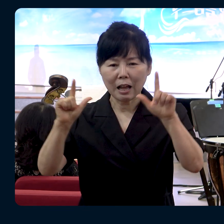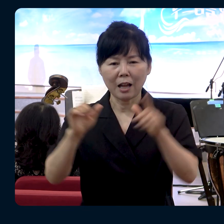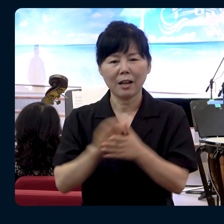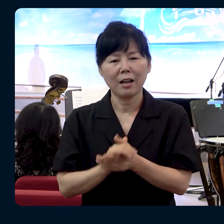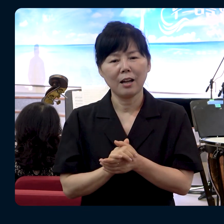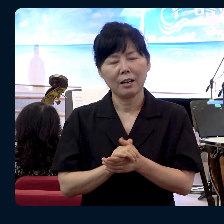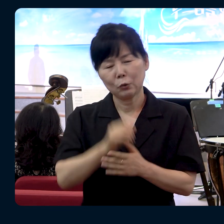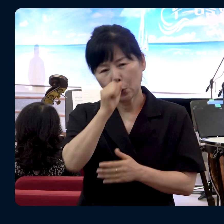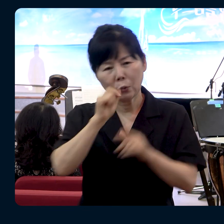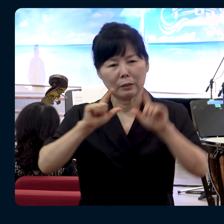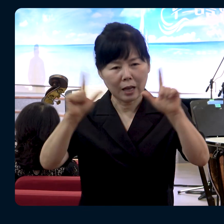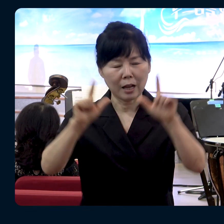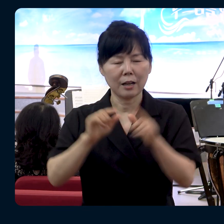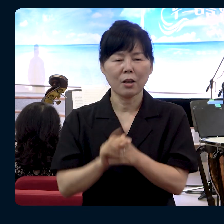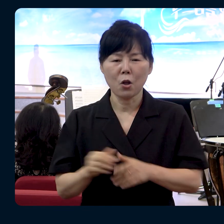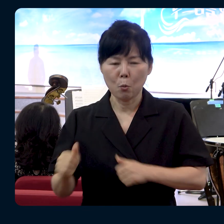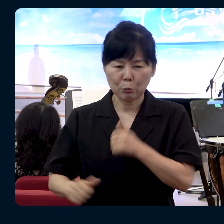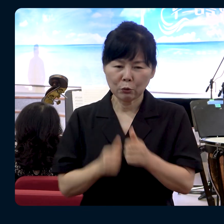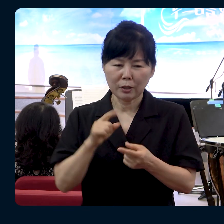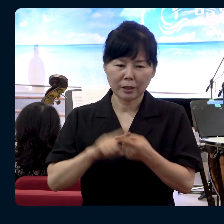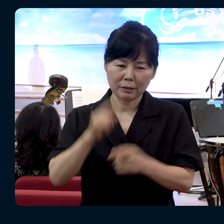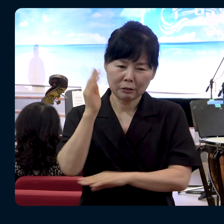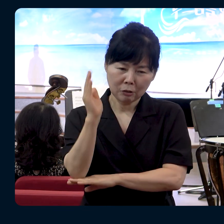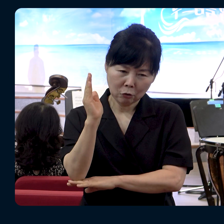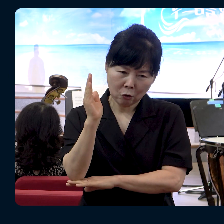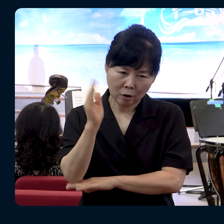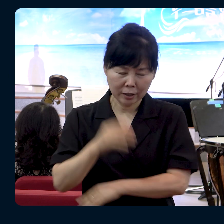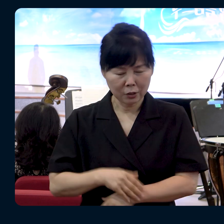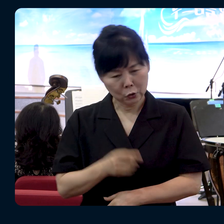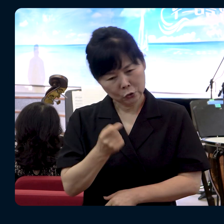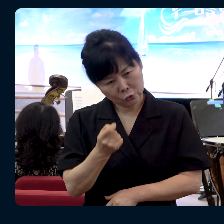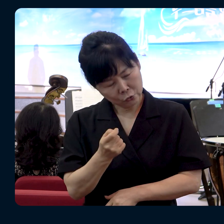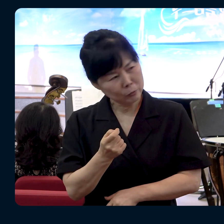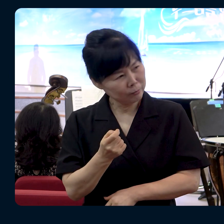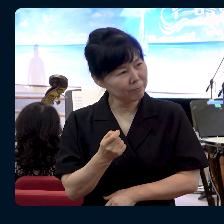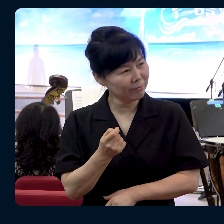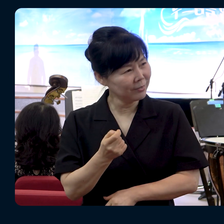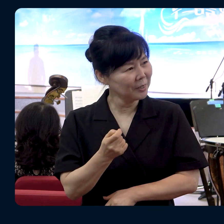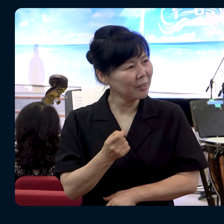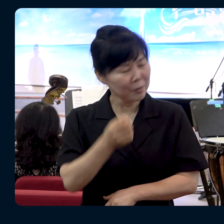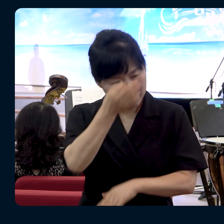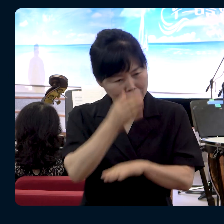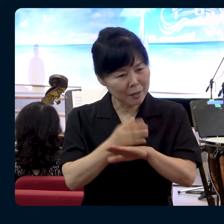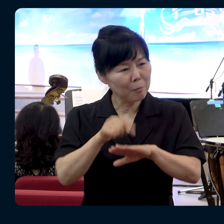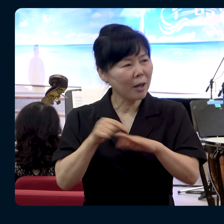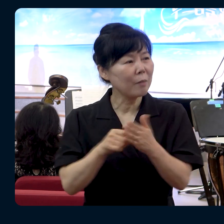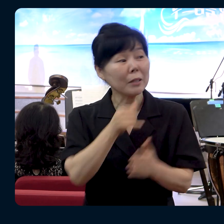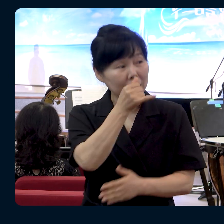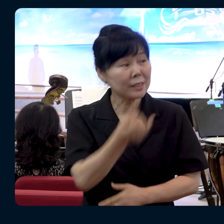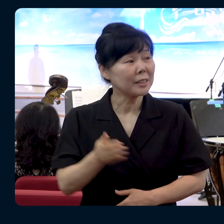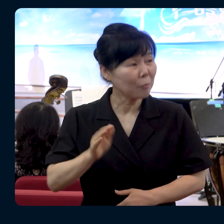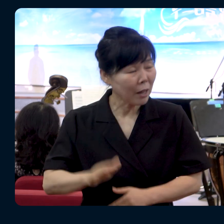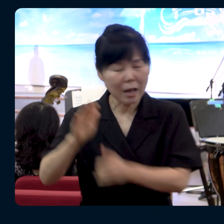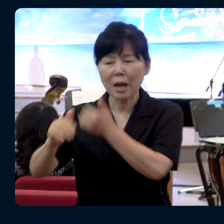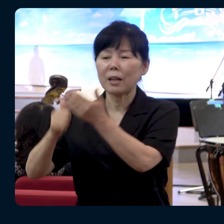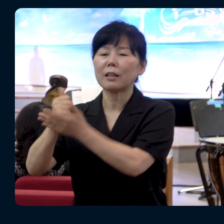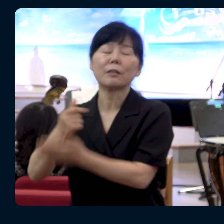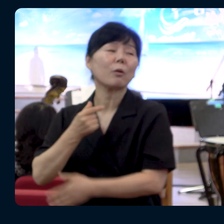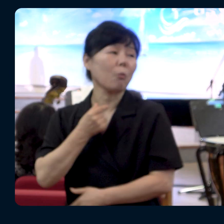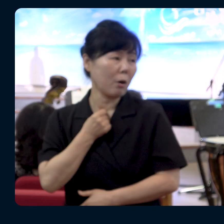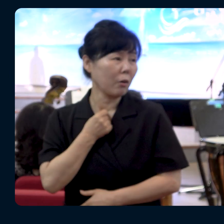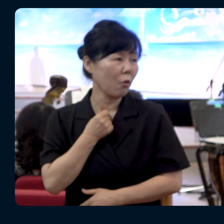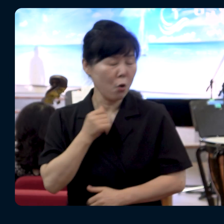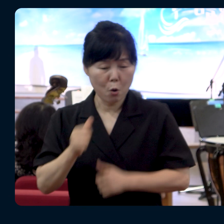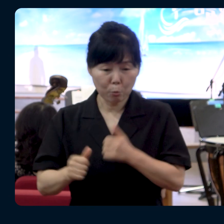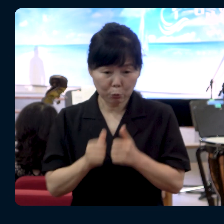말씀드려서 죄송하지만, 오늘 이 시간을 통해서 하나님이 이 분노의 시대 가운데 우리가 어떻게 살길 원하시는지 좀 깨닫는